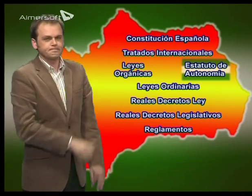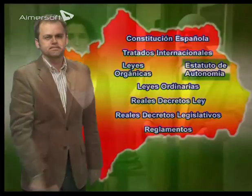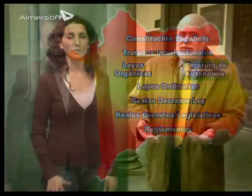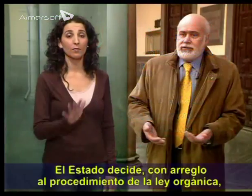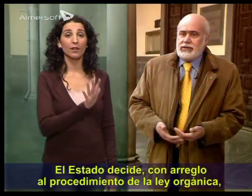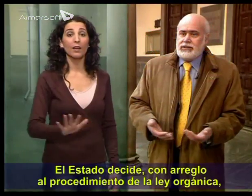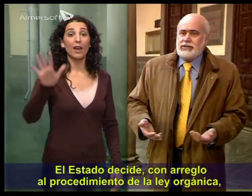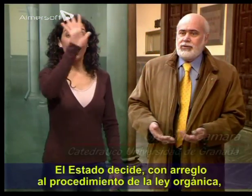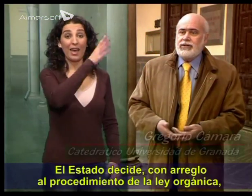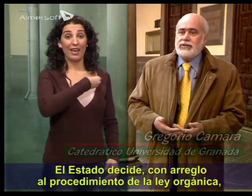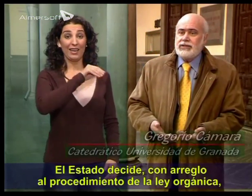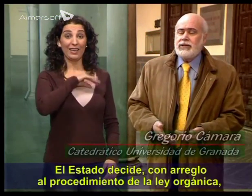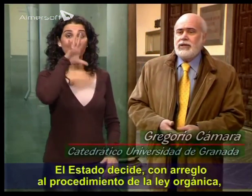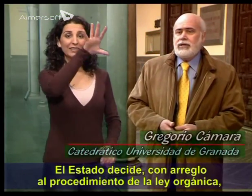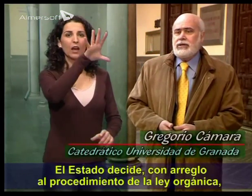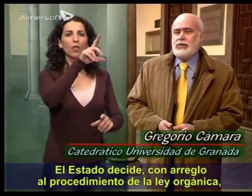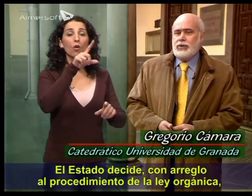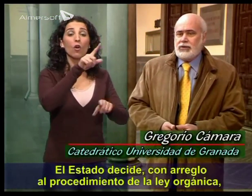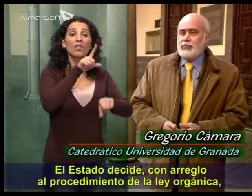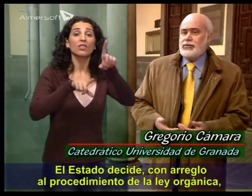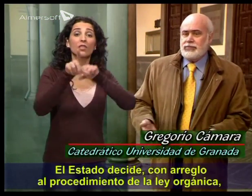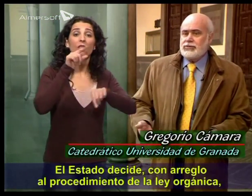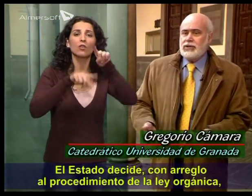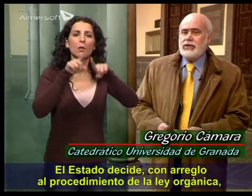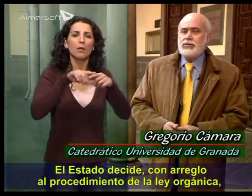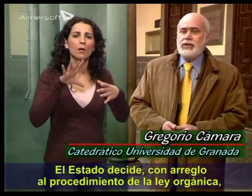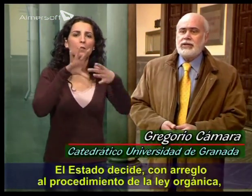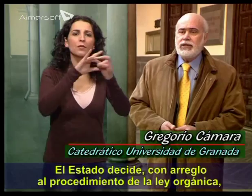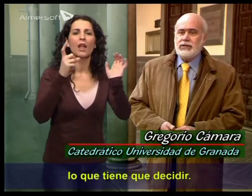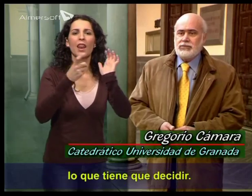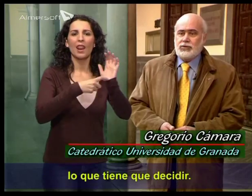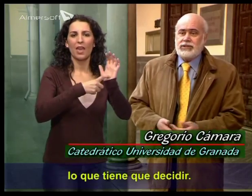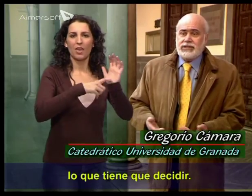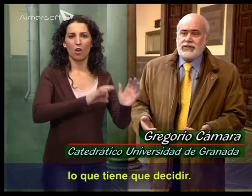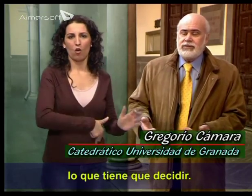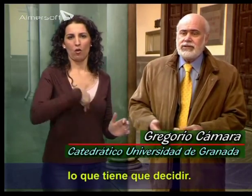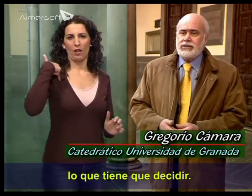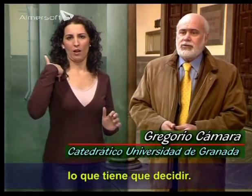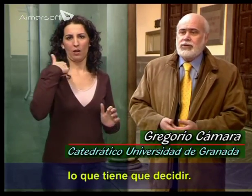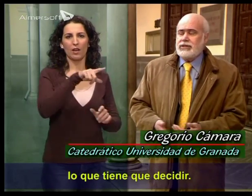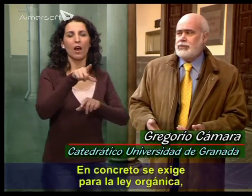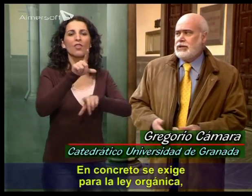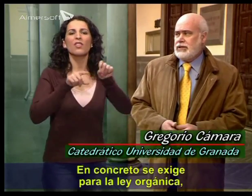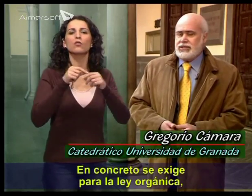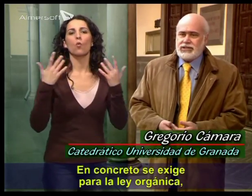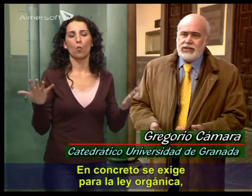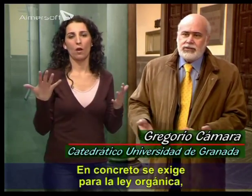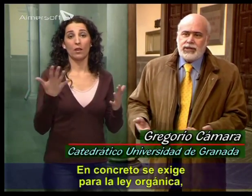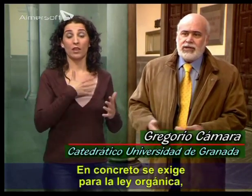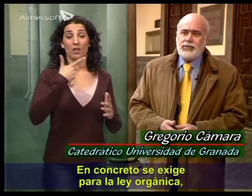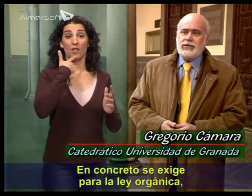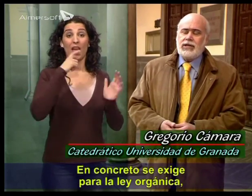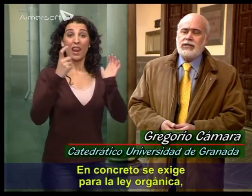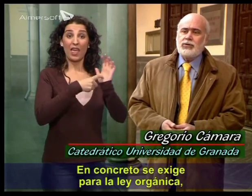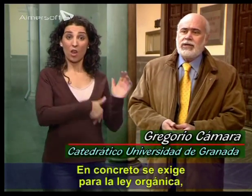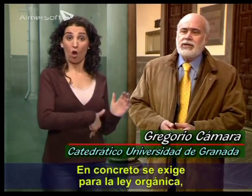eso. Es decir, el Estado decide, con arreglo al procedimiento de la ley orgánica, lo que tiene que decidir. En concreto, se exige